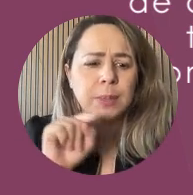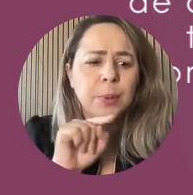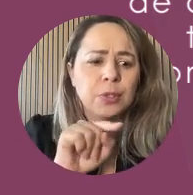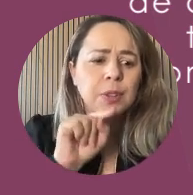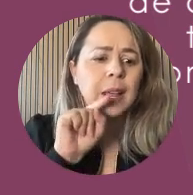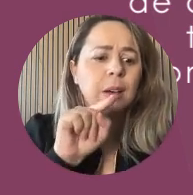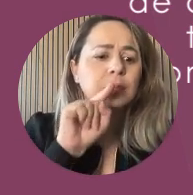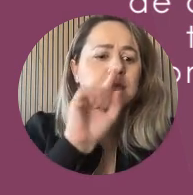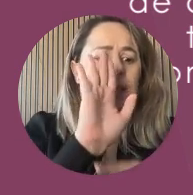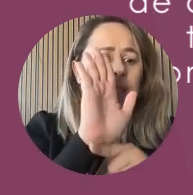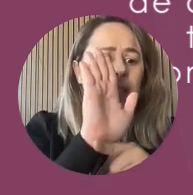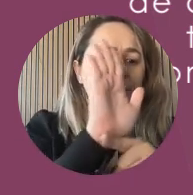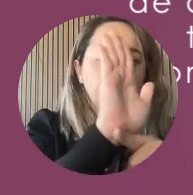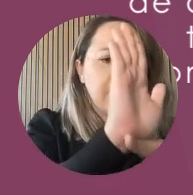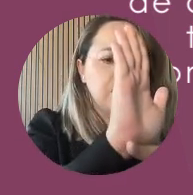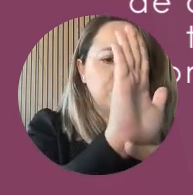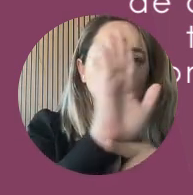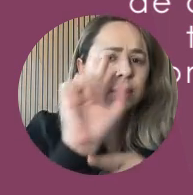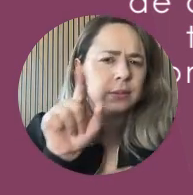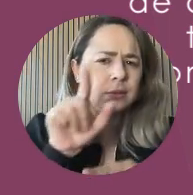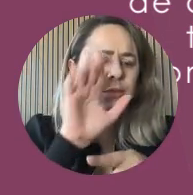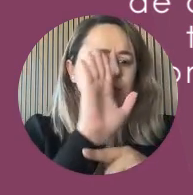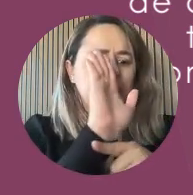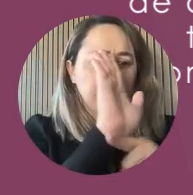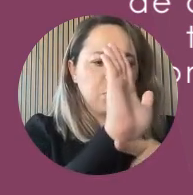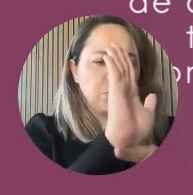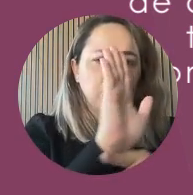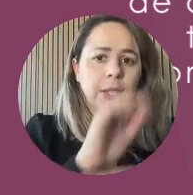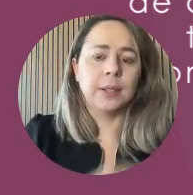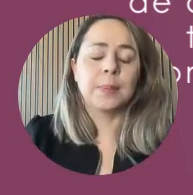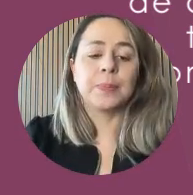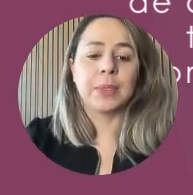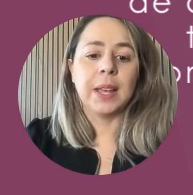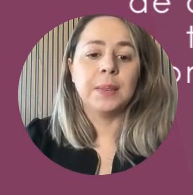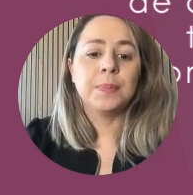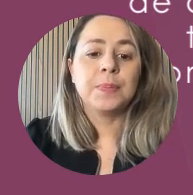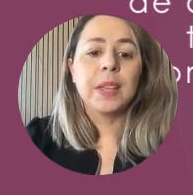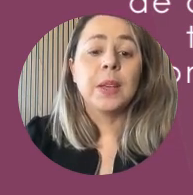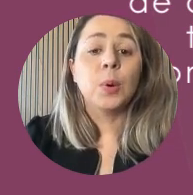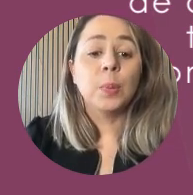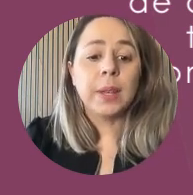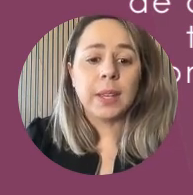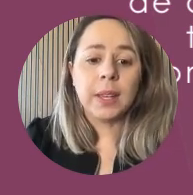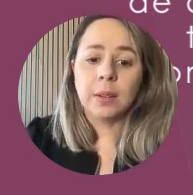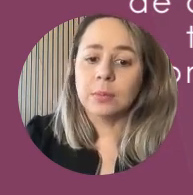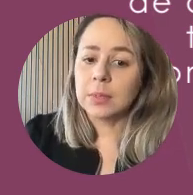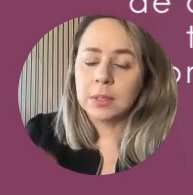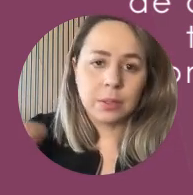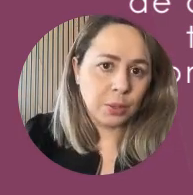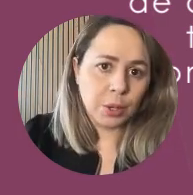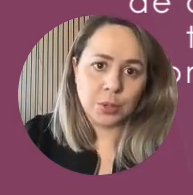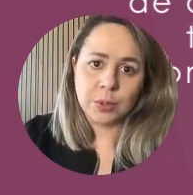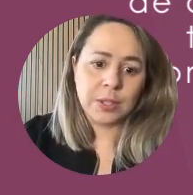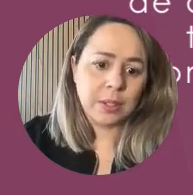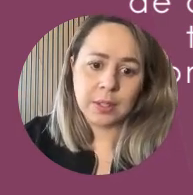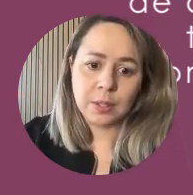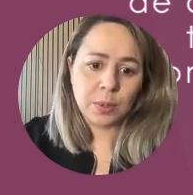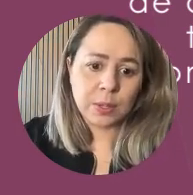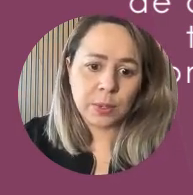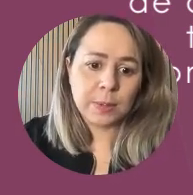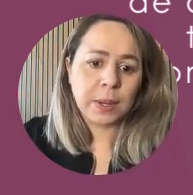perdida, você pode falar: ó, você quer ajuda? Você quer ajuda? Tá? O banheiro, lógico,